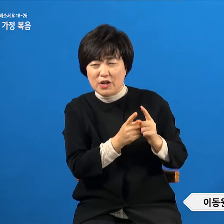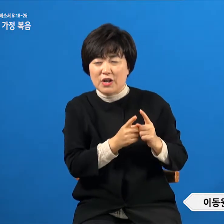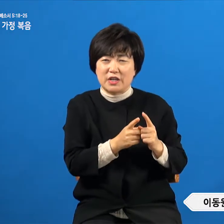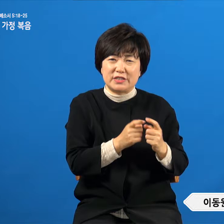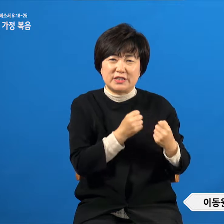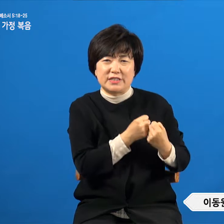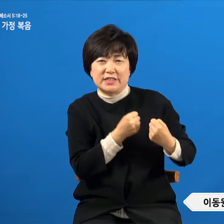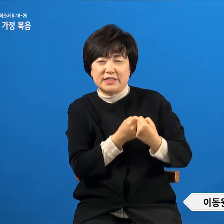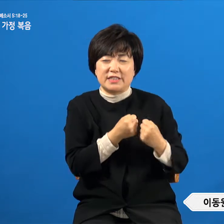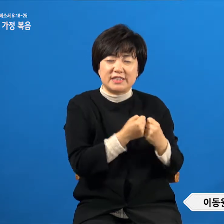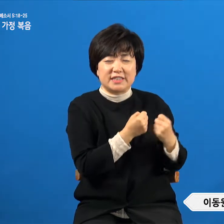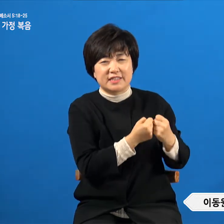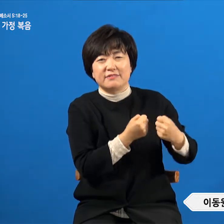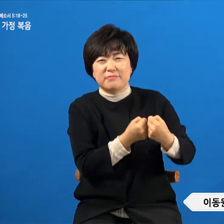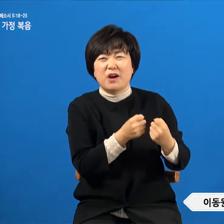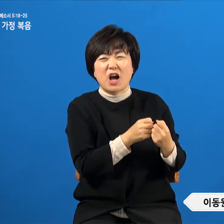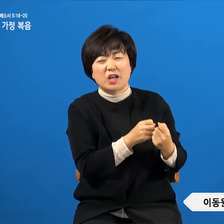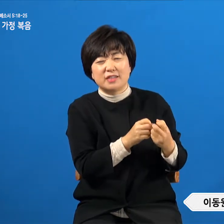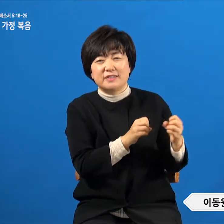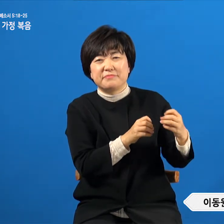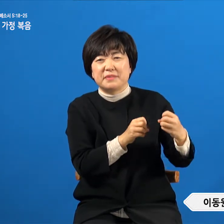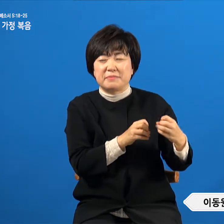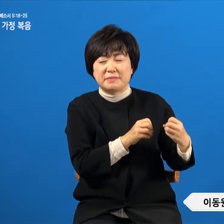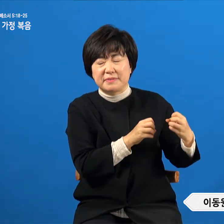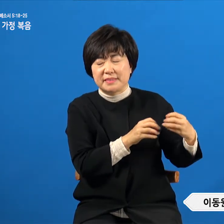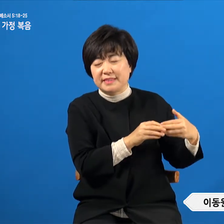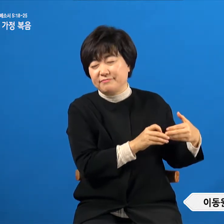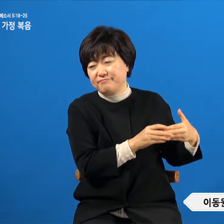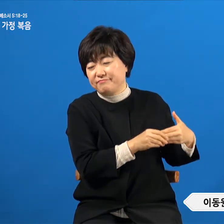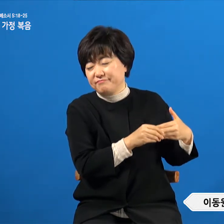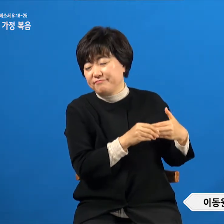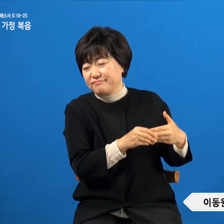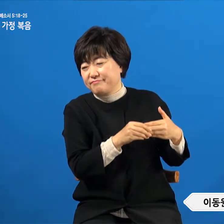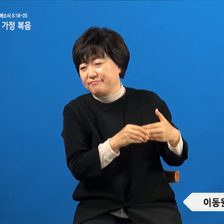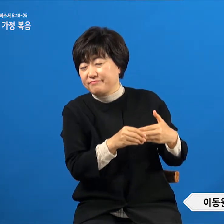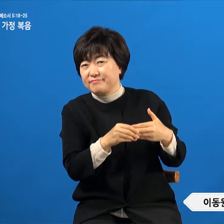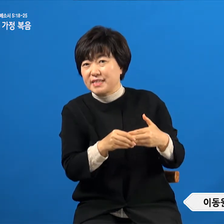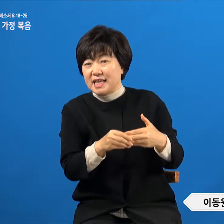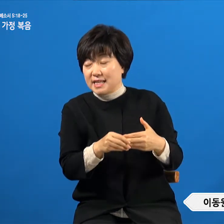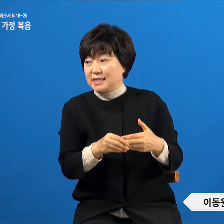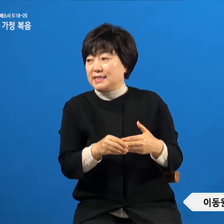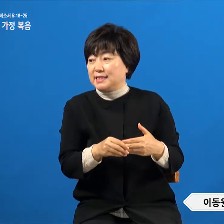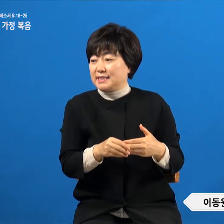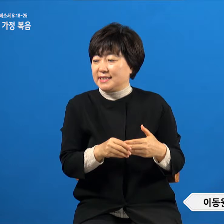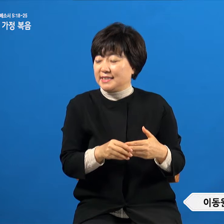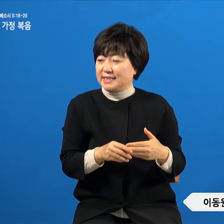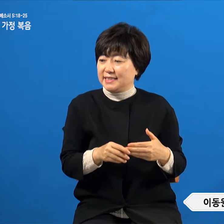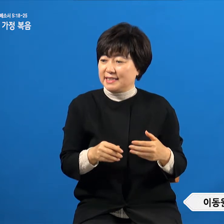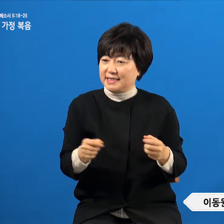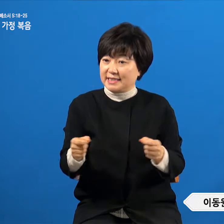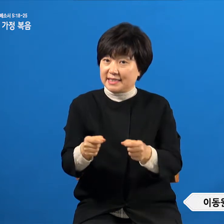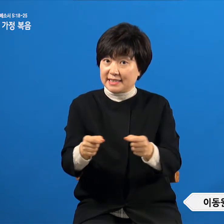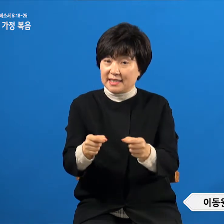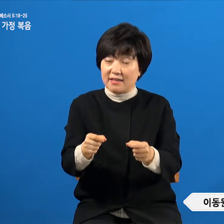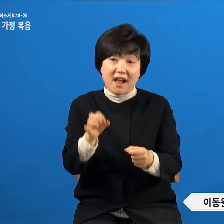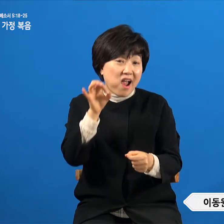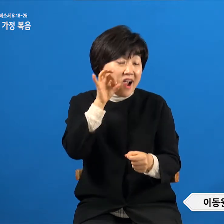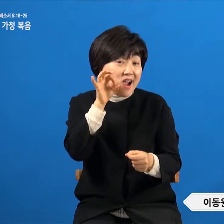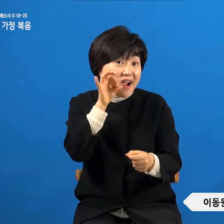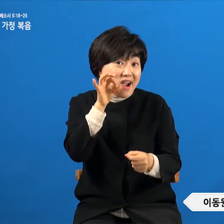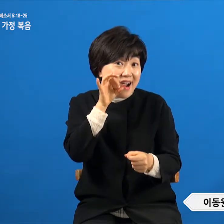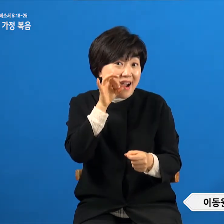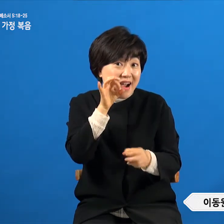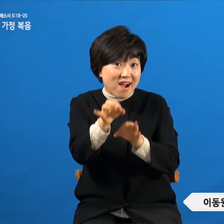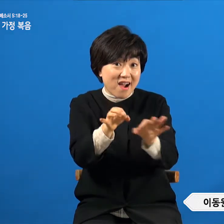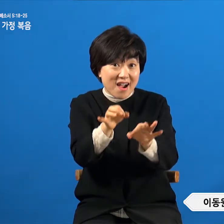서로 이렇게 싸우기도 하고, 그래서 안 되겠다고 아이들을 달래기 위해서 마침 보니까 계산대 근처에